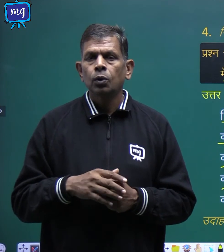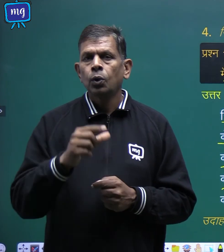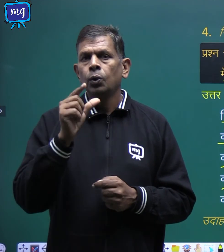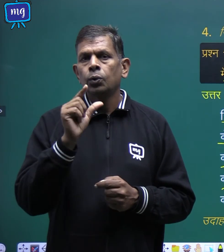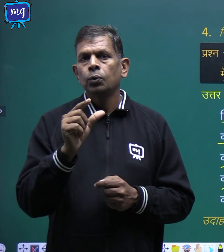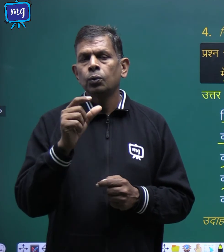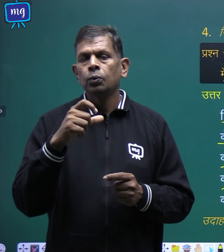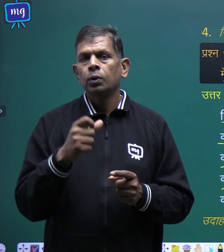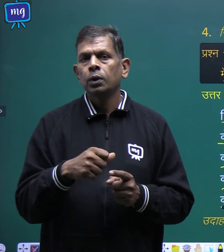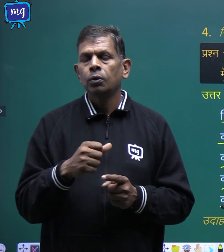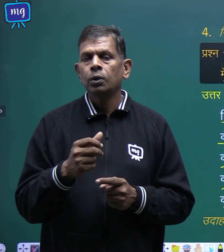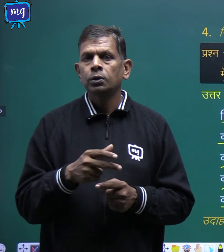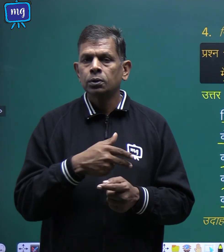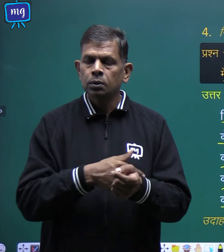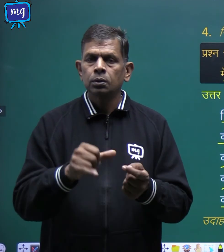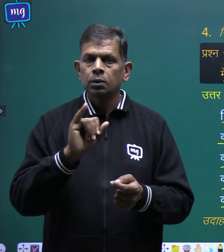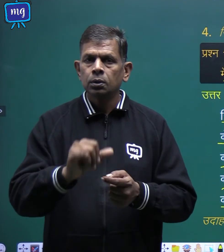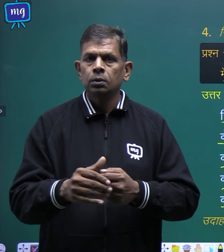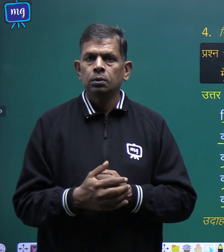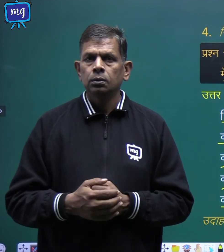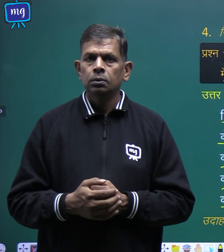यूकैरियोट्स कहलाते हैं।